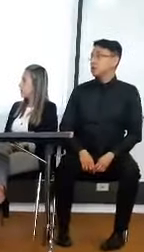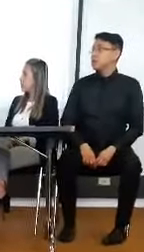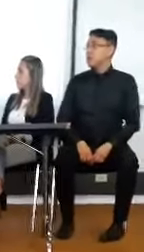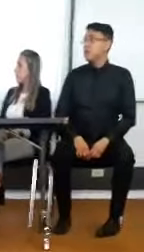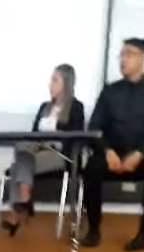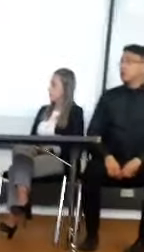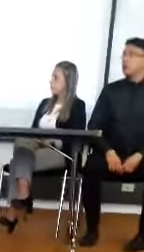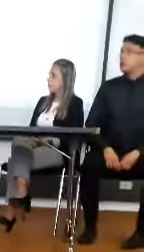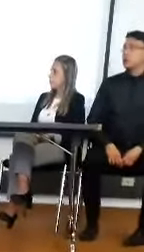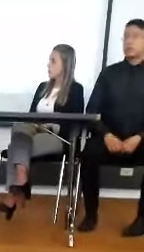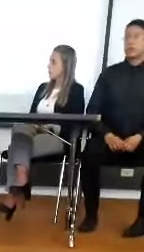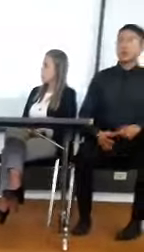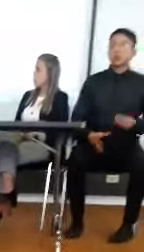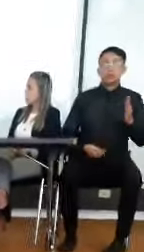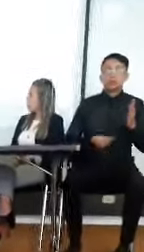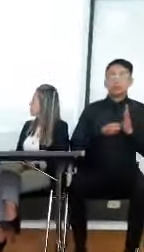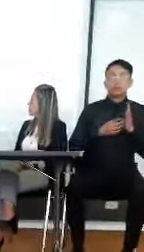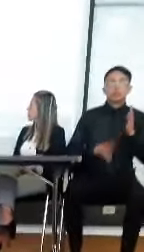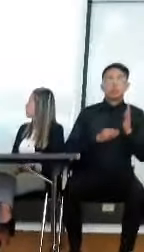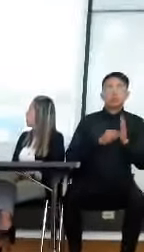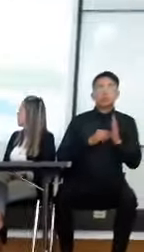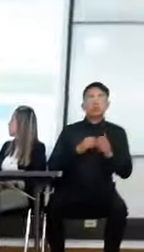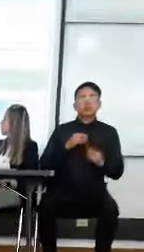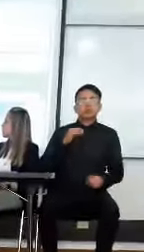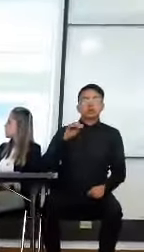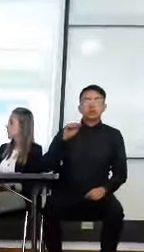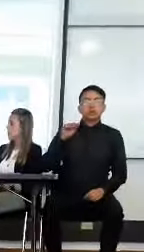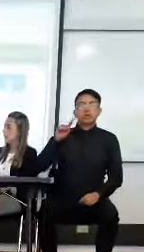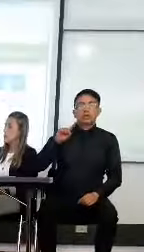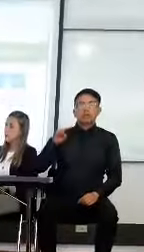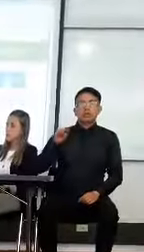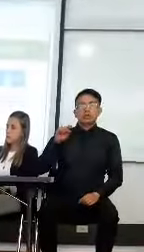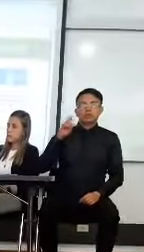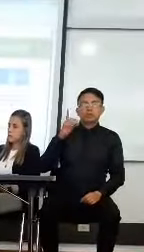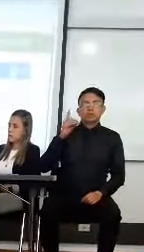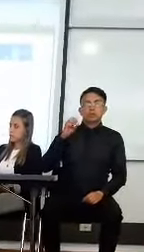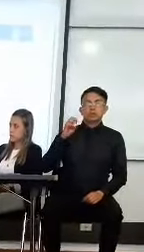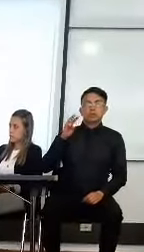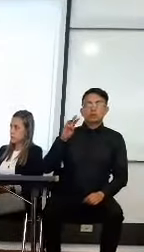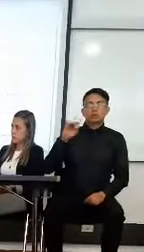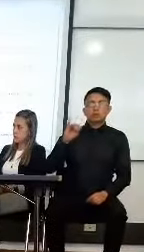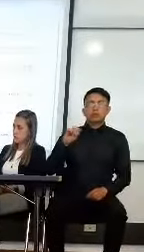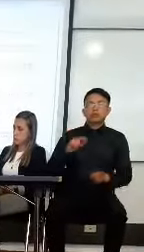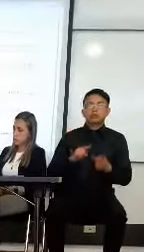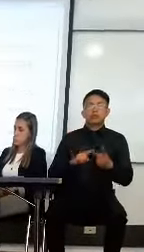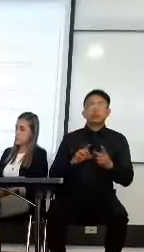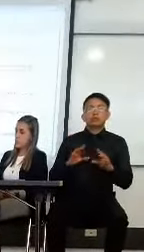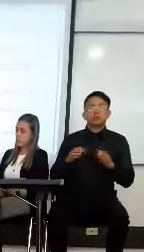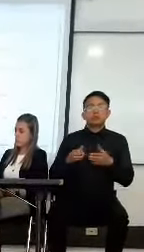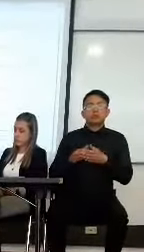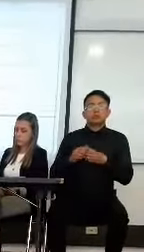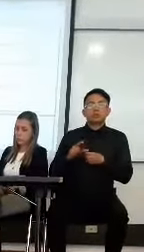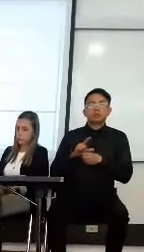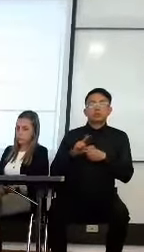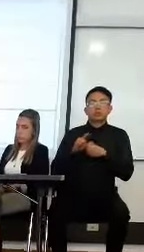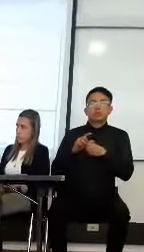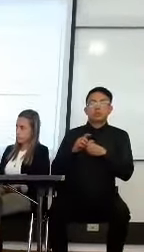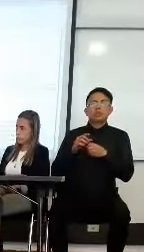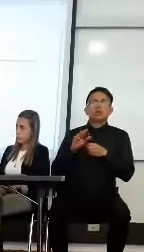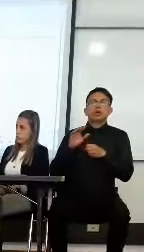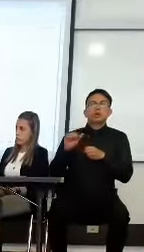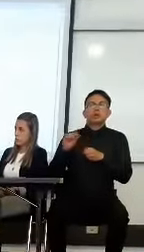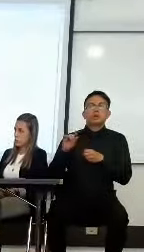contó con los aportes de ASDAO, contó con los aportes de la Liga de Autismo, contó con los aportes